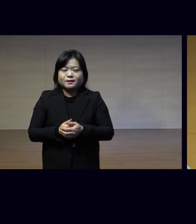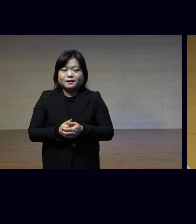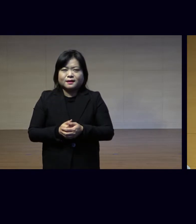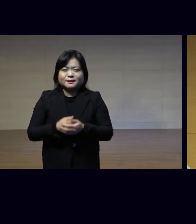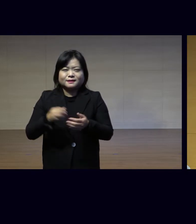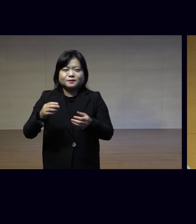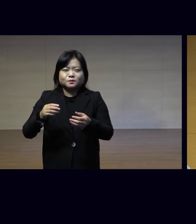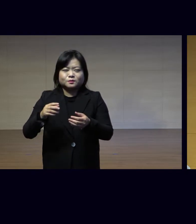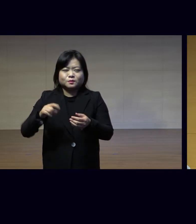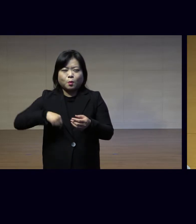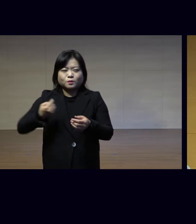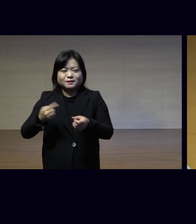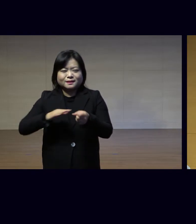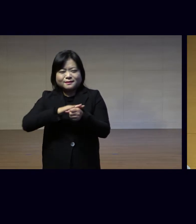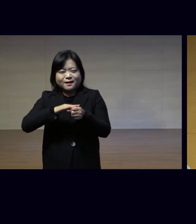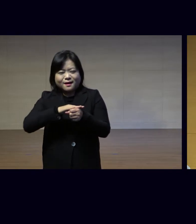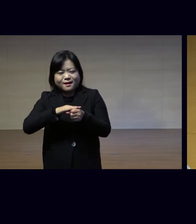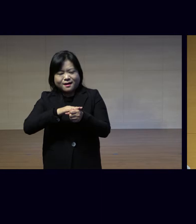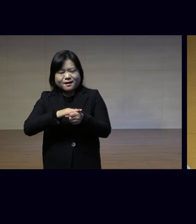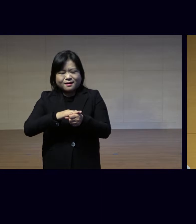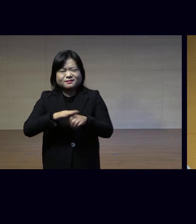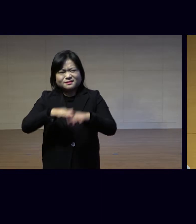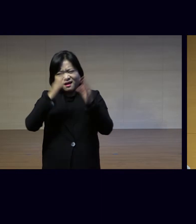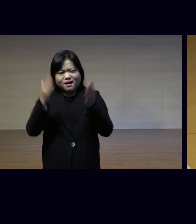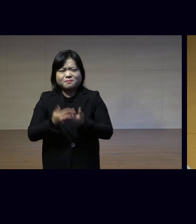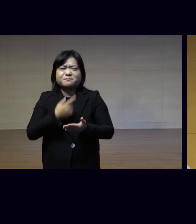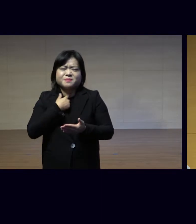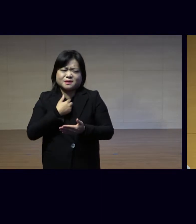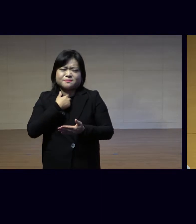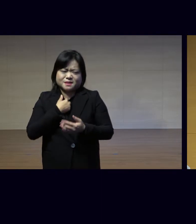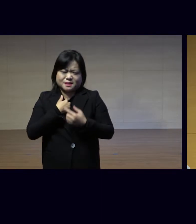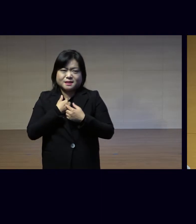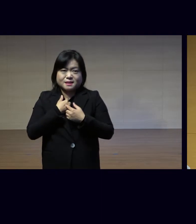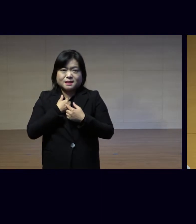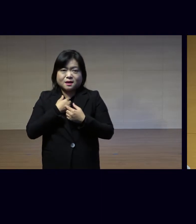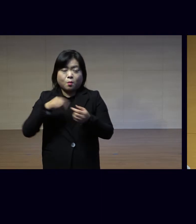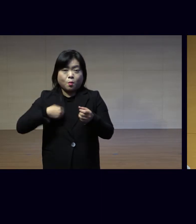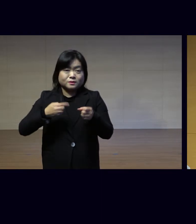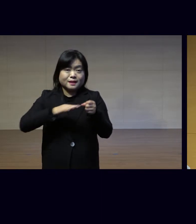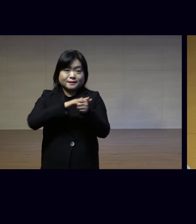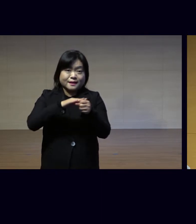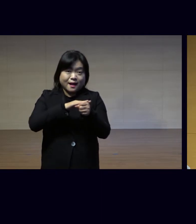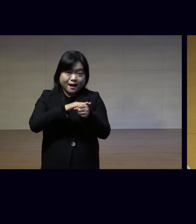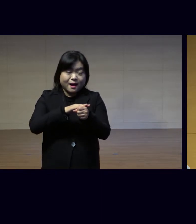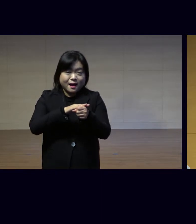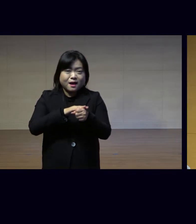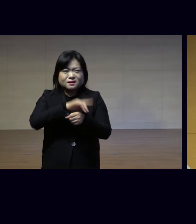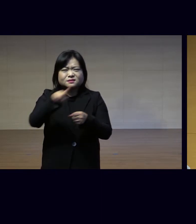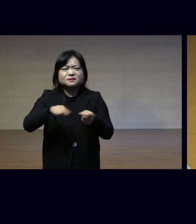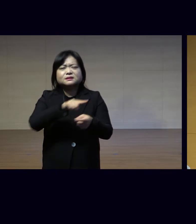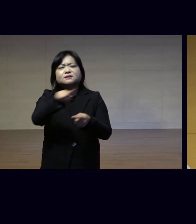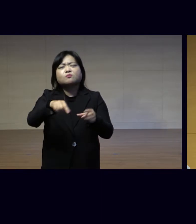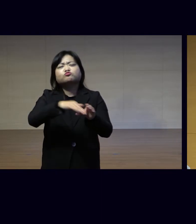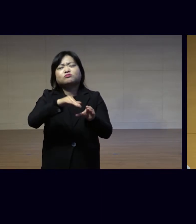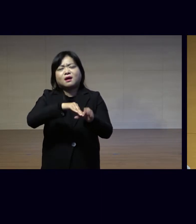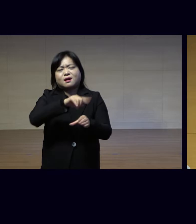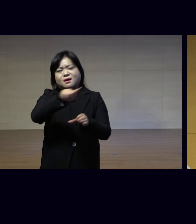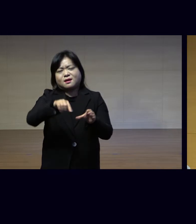짝사랑하지 않은 남자 단 한 명 없고요. 그것이 뭐 그들의 문화면 그들의 문화고 역으로